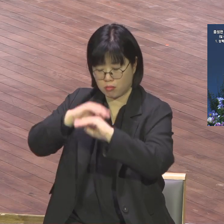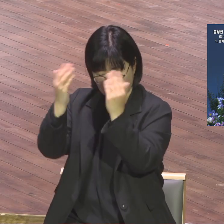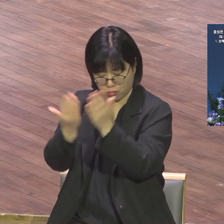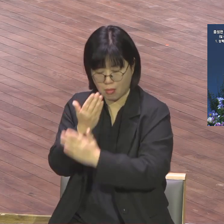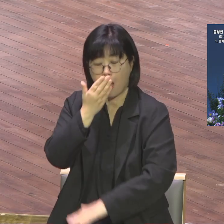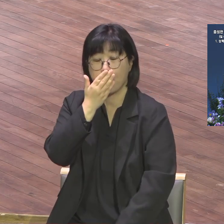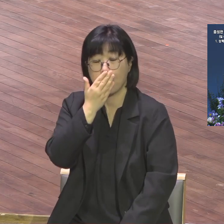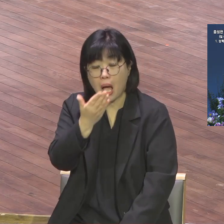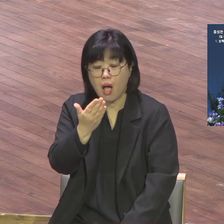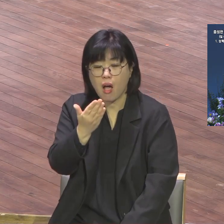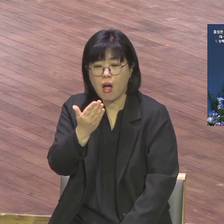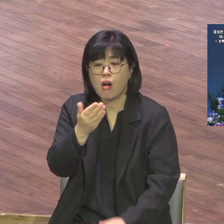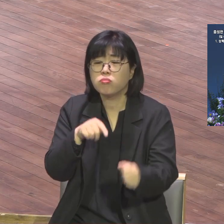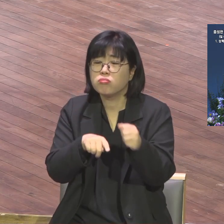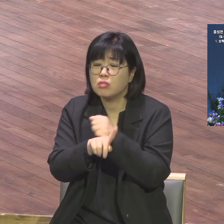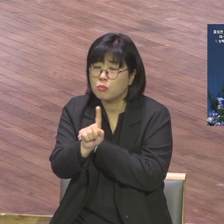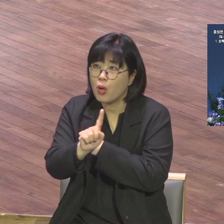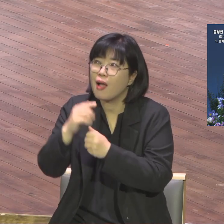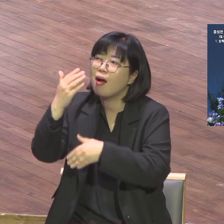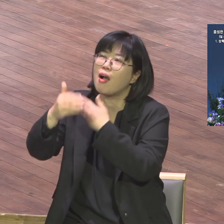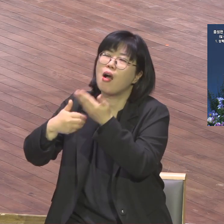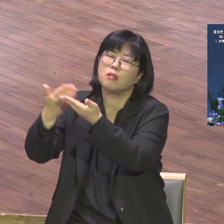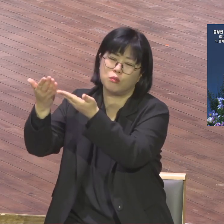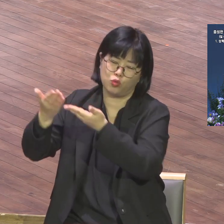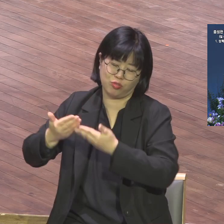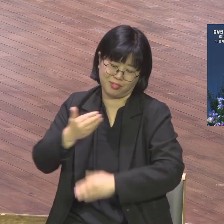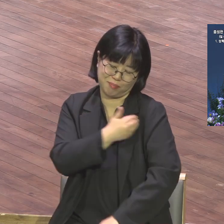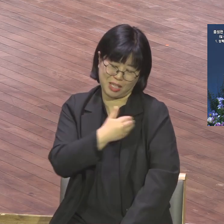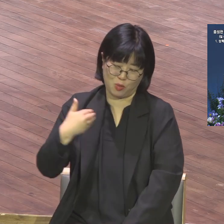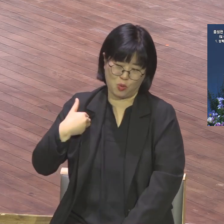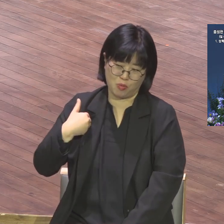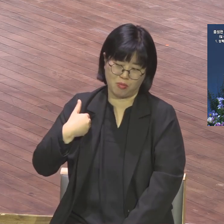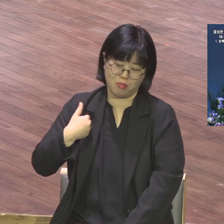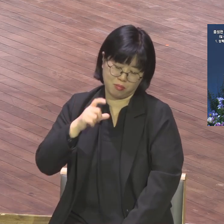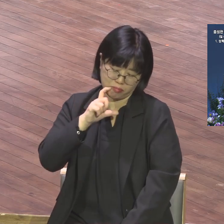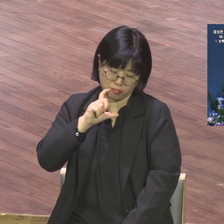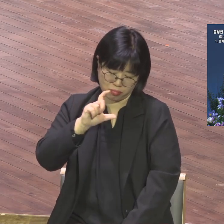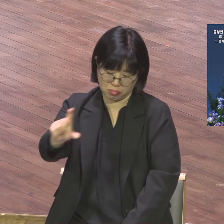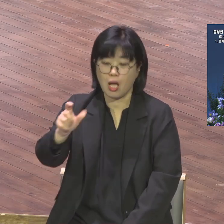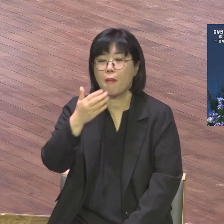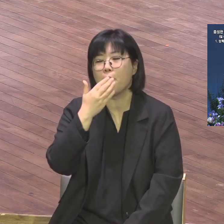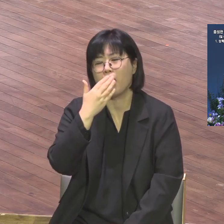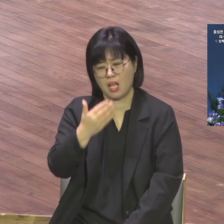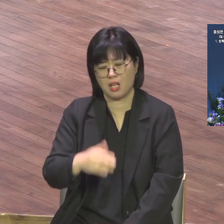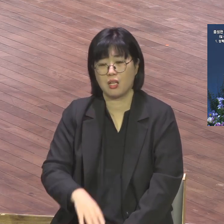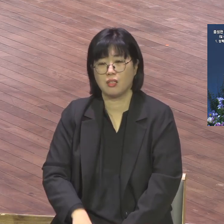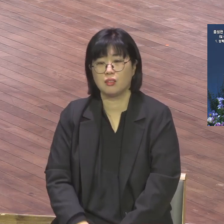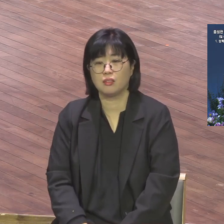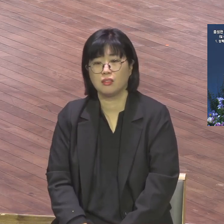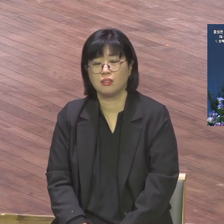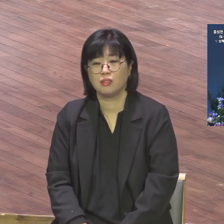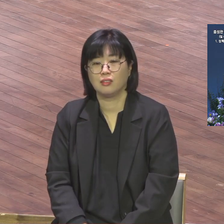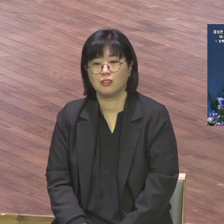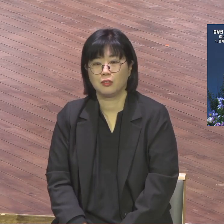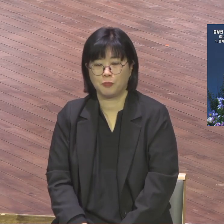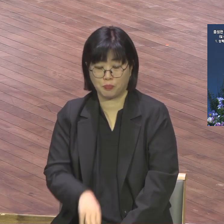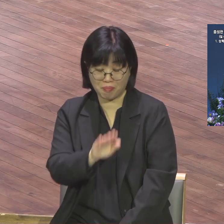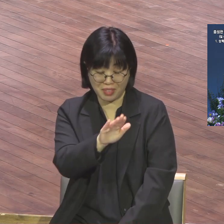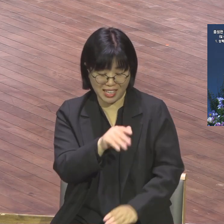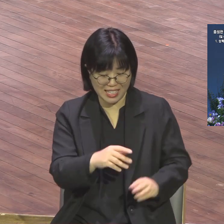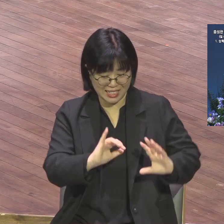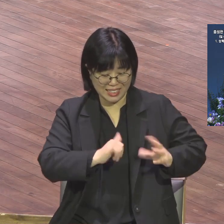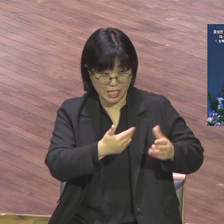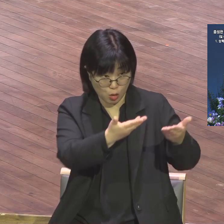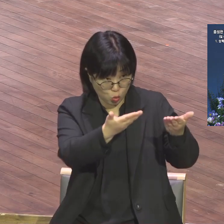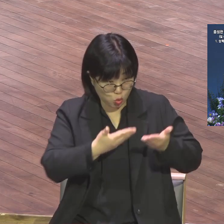자, 그분을 의식하시기 바랍니다. 그분을 의식하시. 자, 우리에게 절대적 만족, 풍성한 삶을 살게